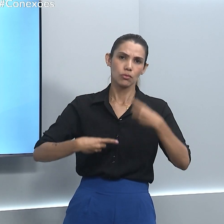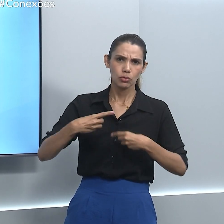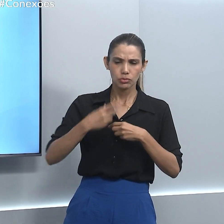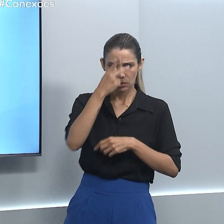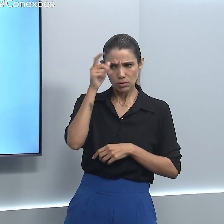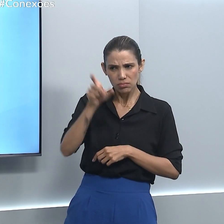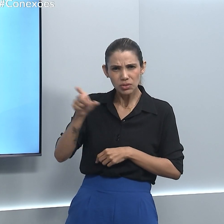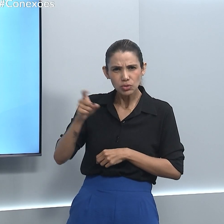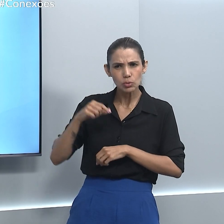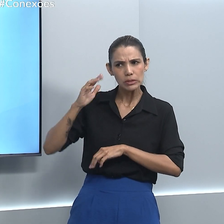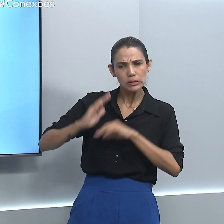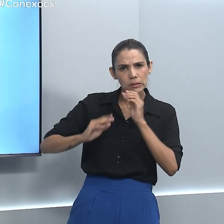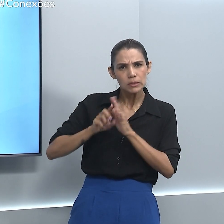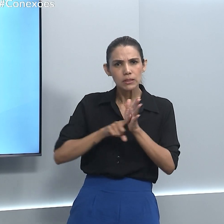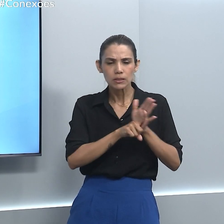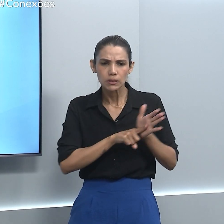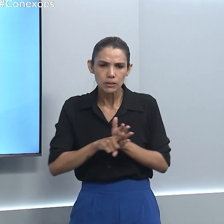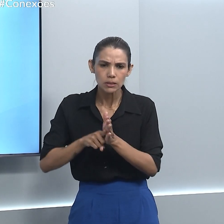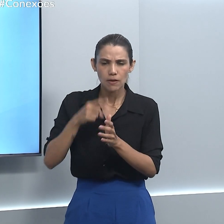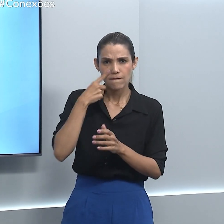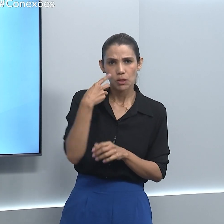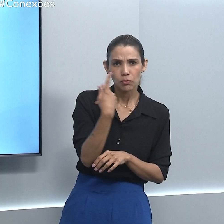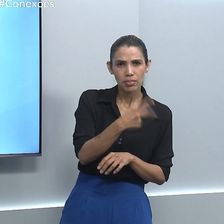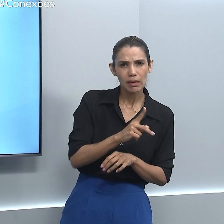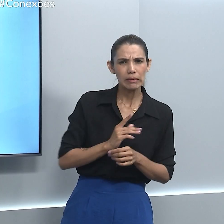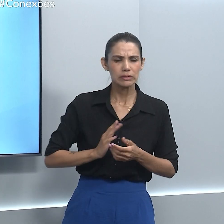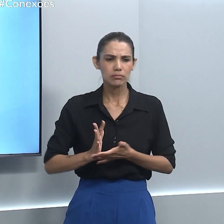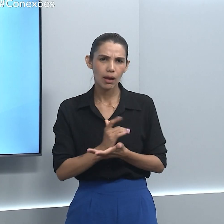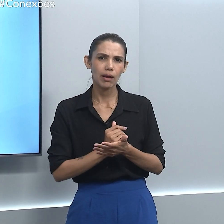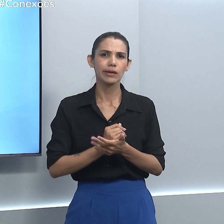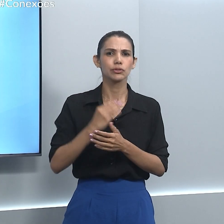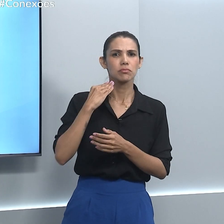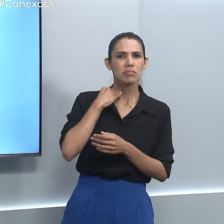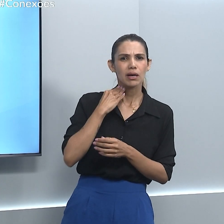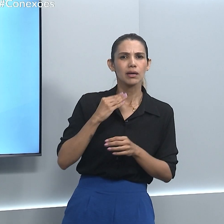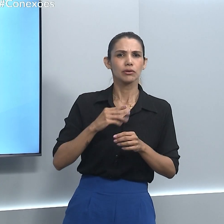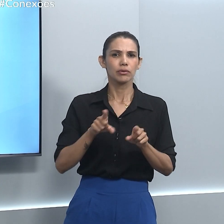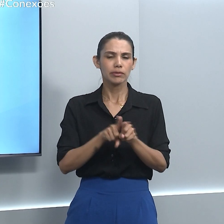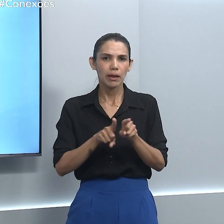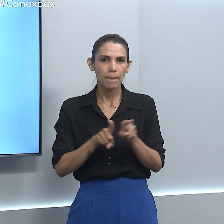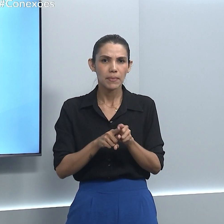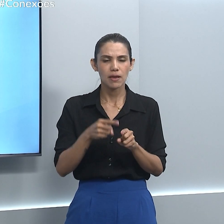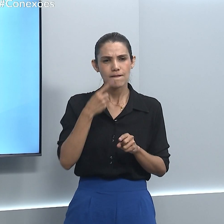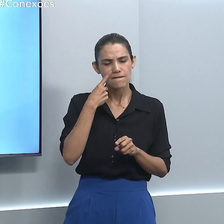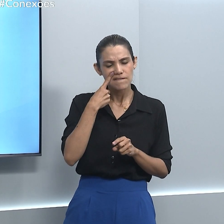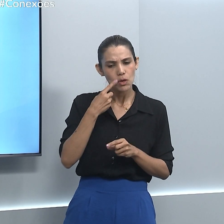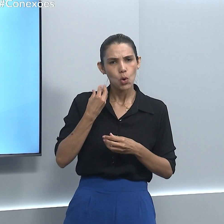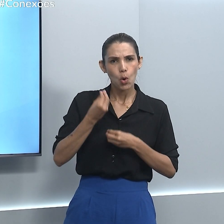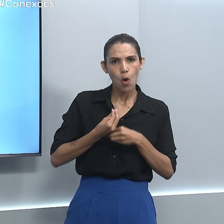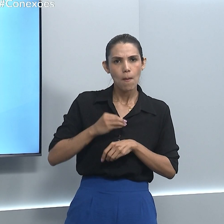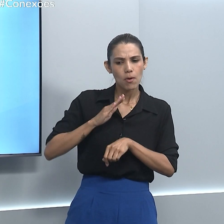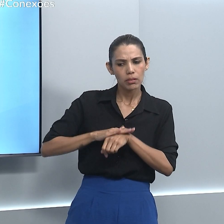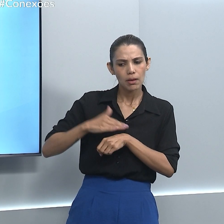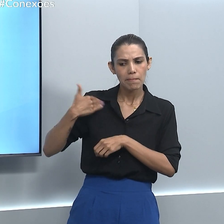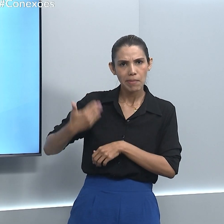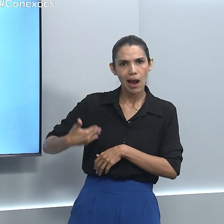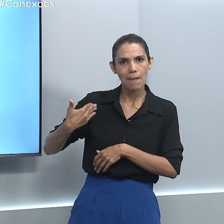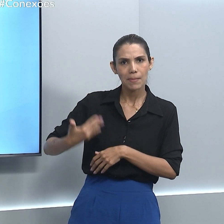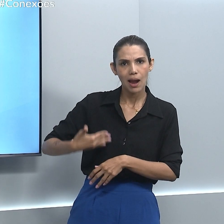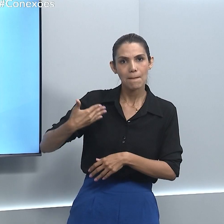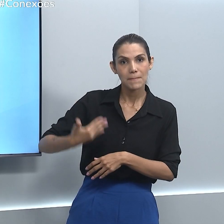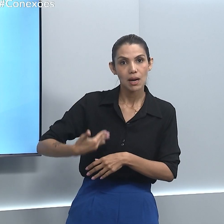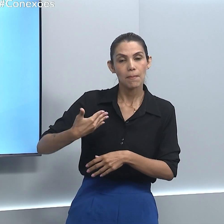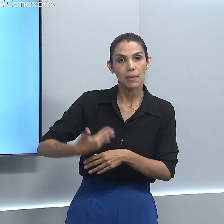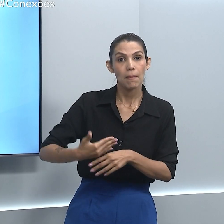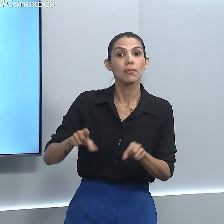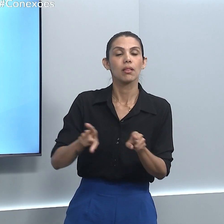analisaram dados bancários e fiscais, exames periciais, reconstituição cronológica das ações e depoimentos